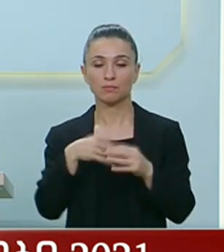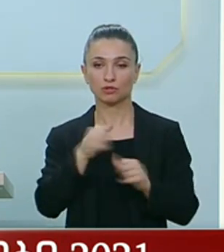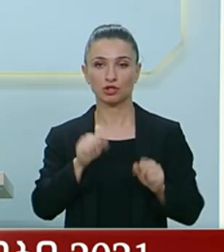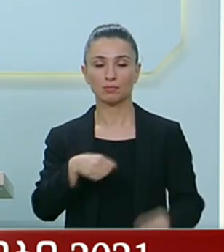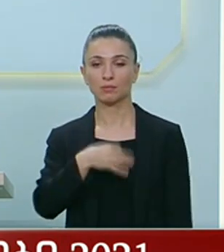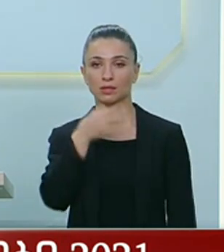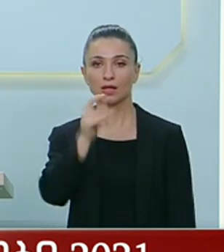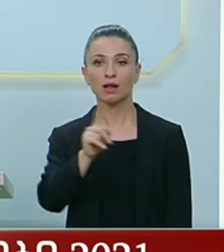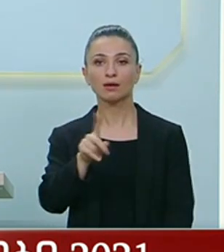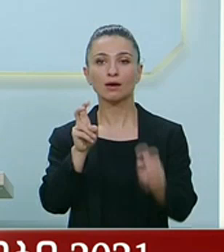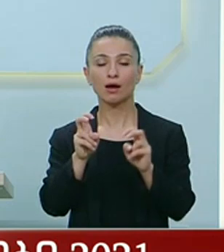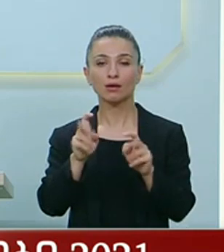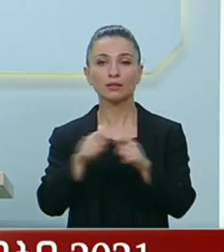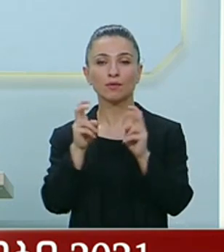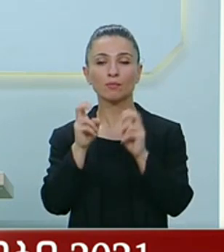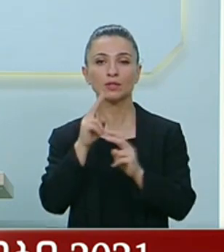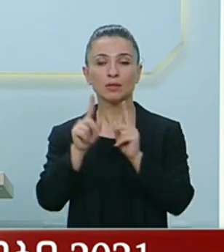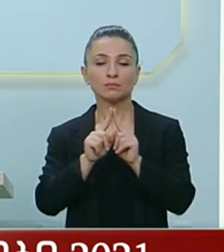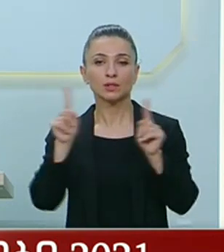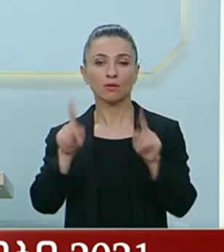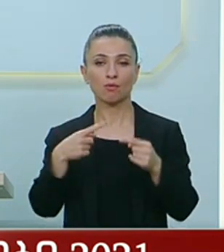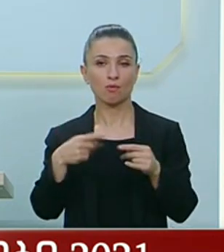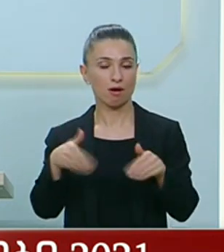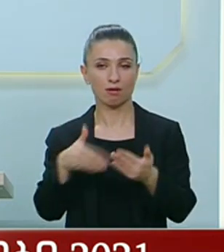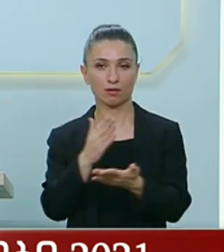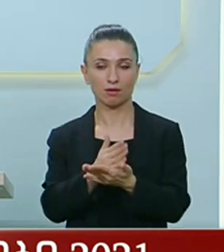რომ არ არის რაიმე ისეთი ტიპის საჩივარი, რომელიც